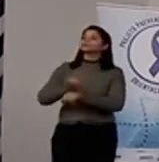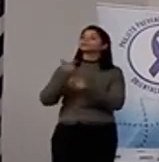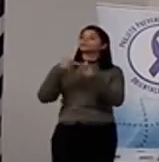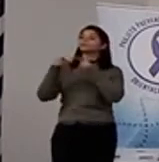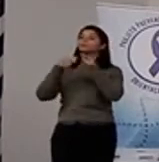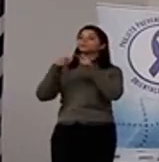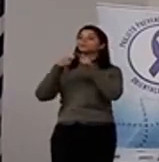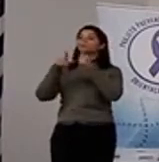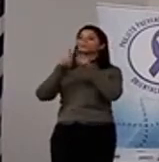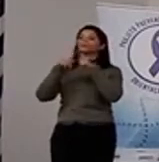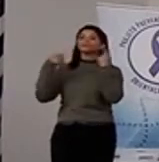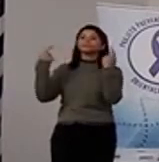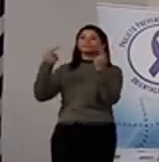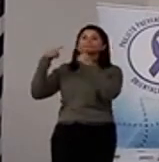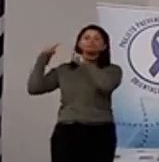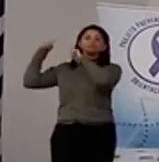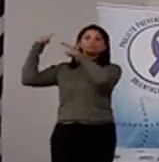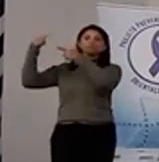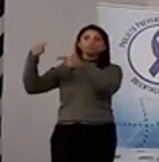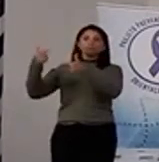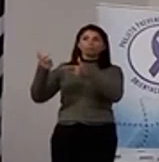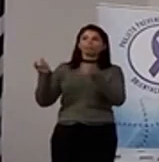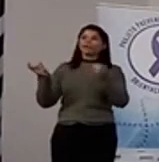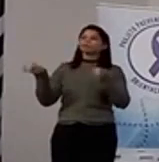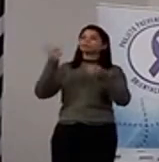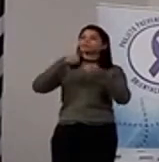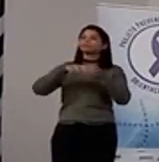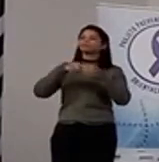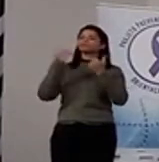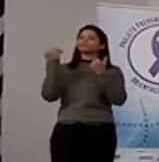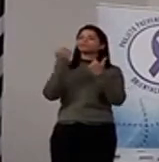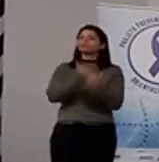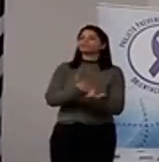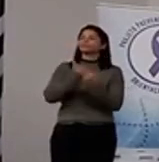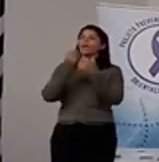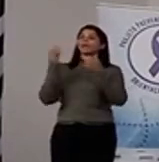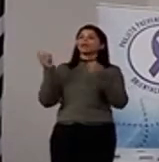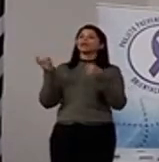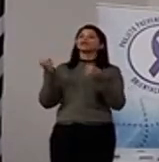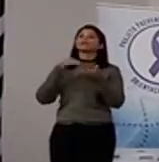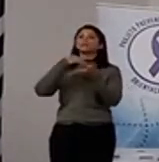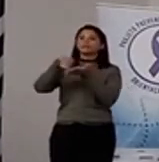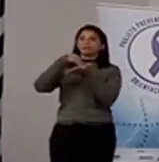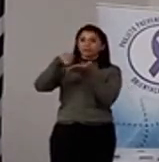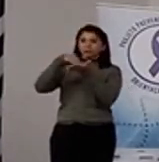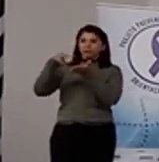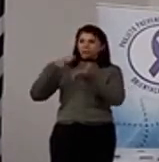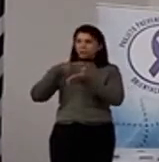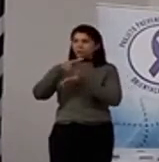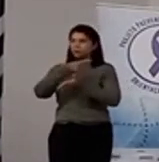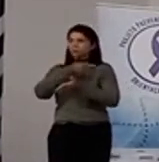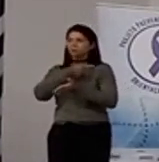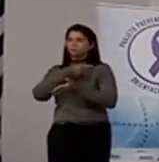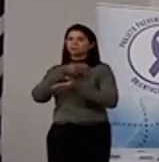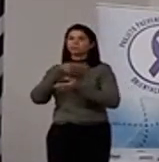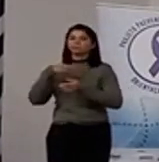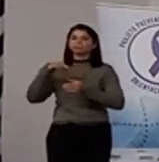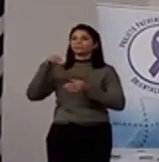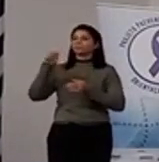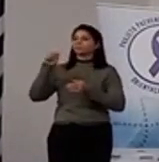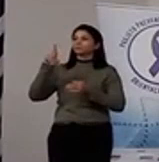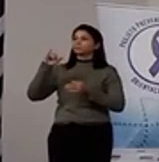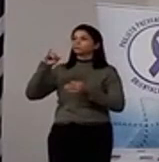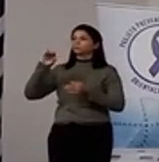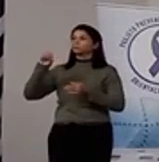vem através de uma parceria com a Secretaria de Saúde, né, que vem encaminhados, né, China e Maristela, né, através da Secretaria de